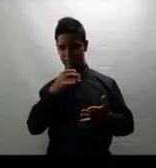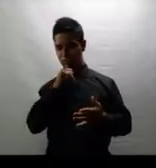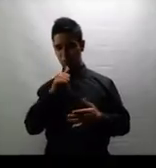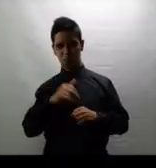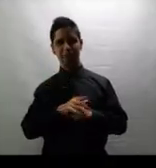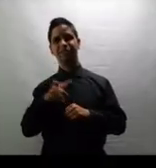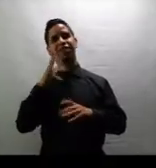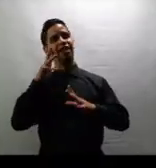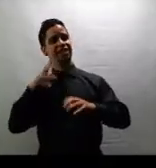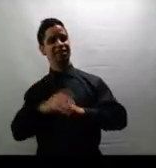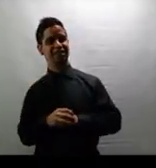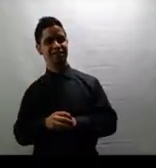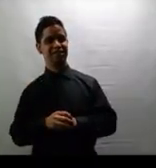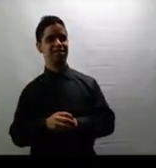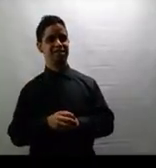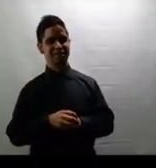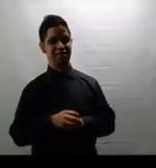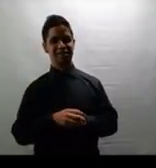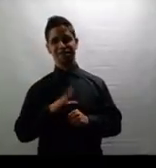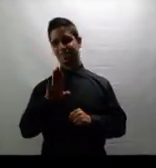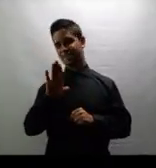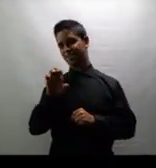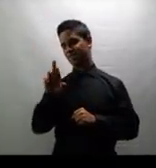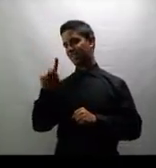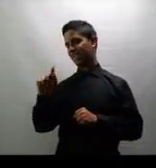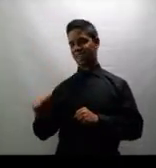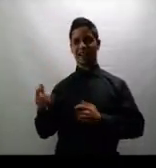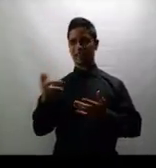yo la voy a dar